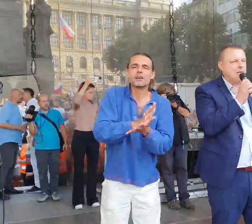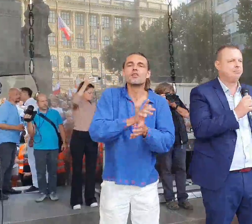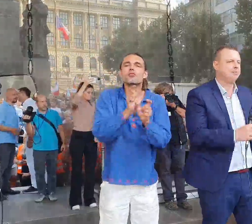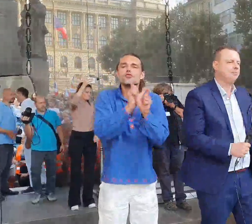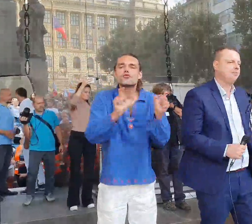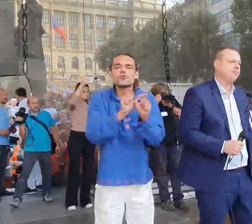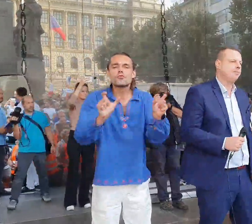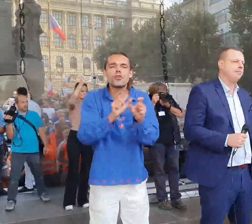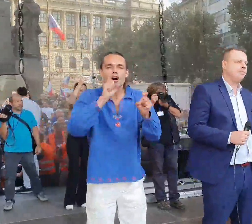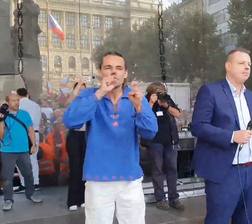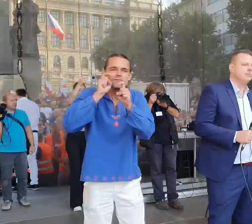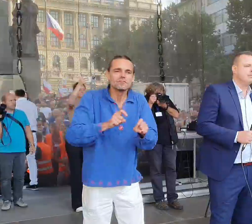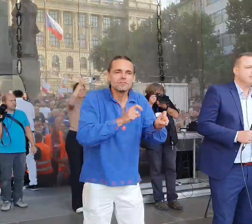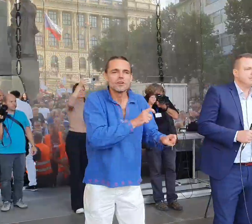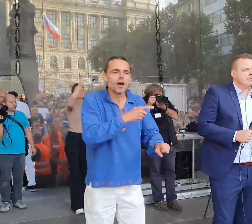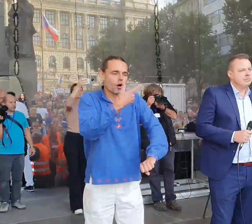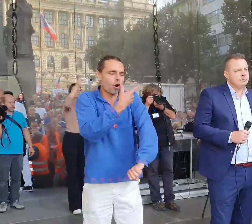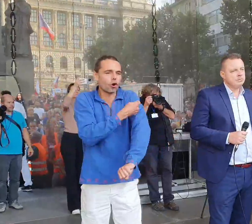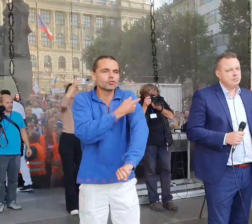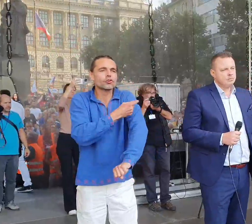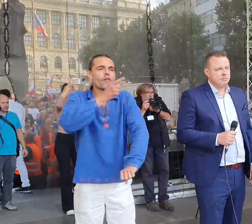zemi.